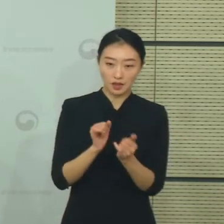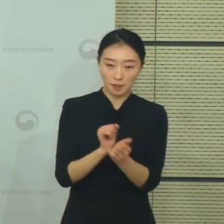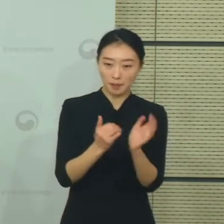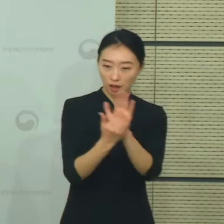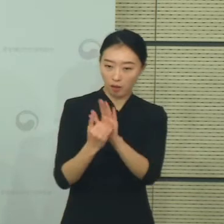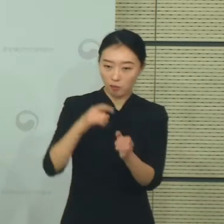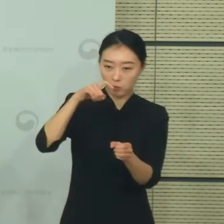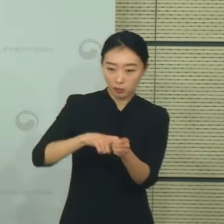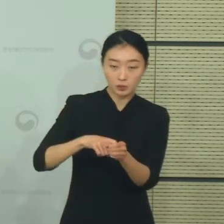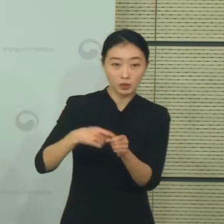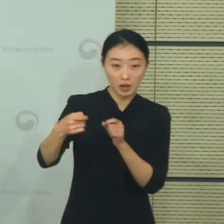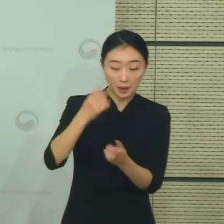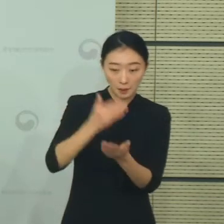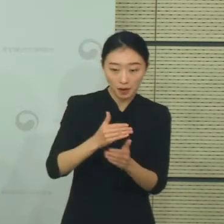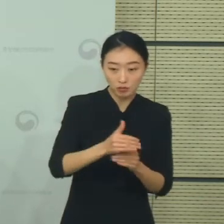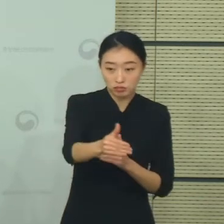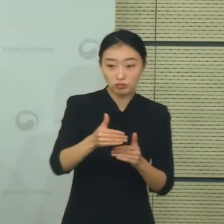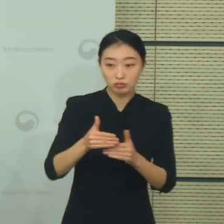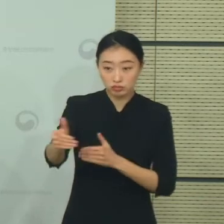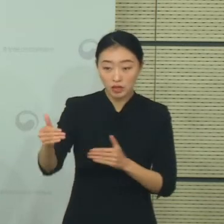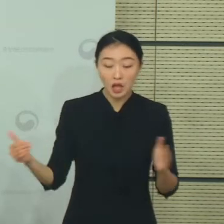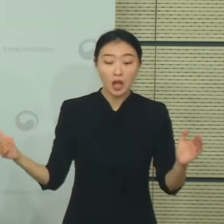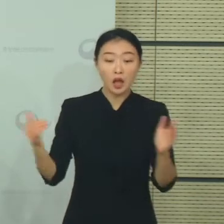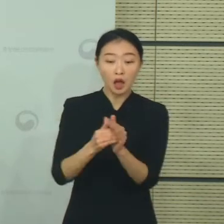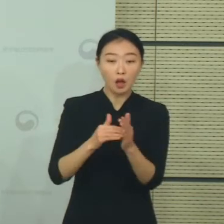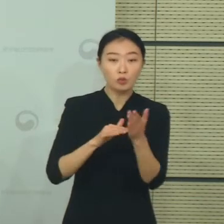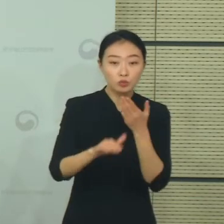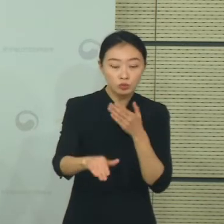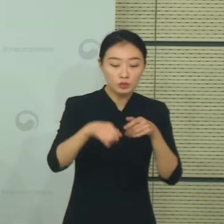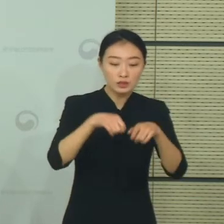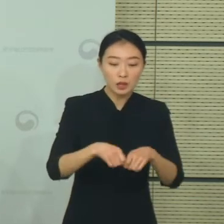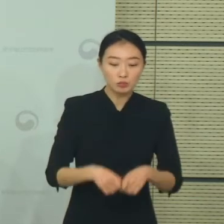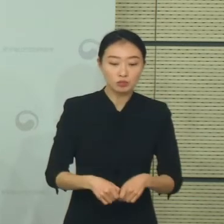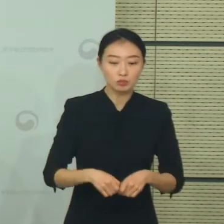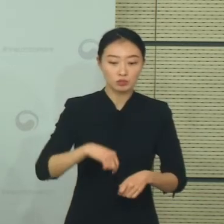종료 이후에 생활 방역의 세부 내용에 대해서 궁금합니다.